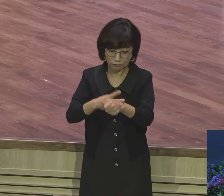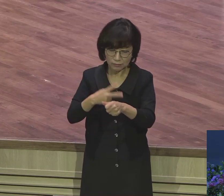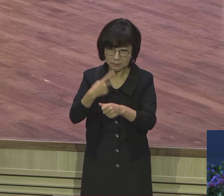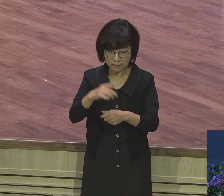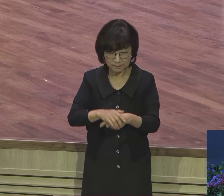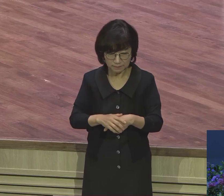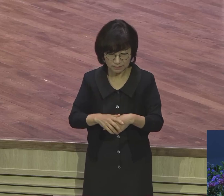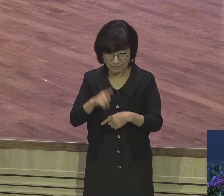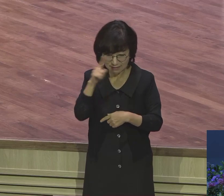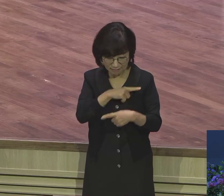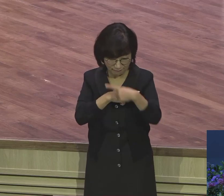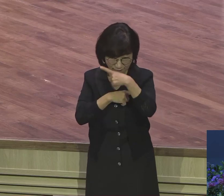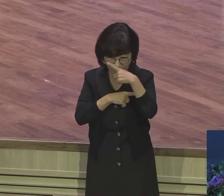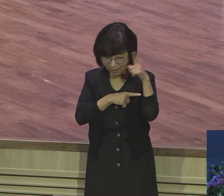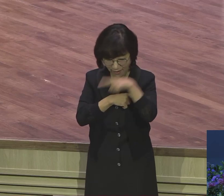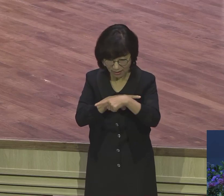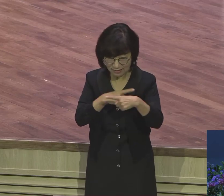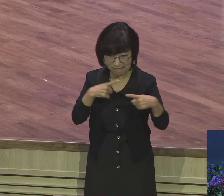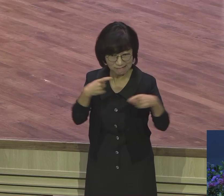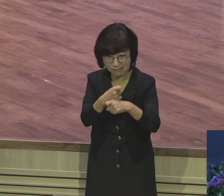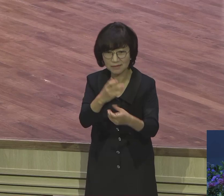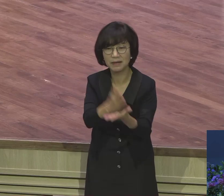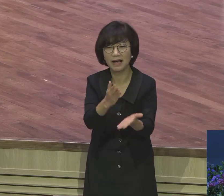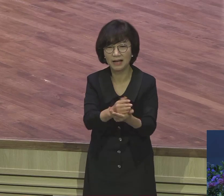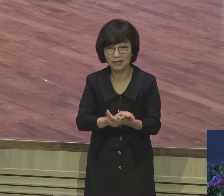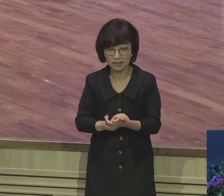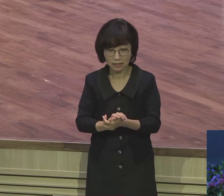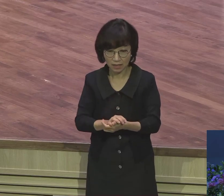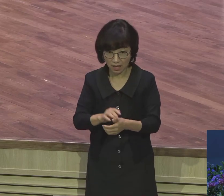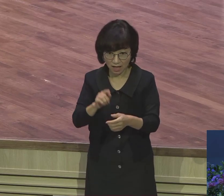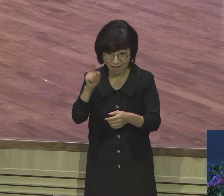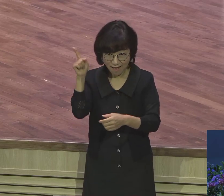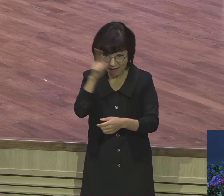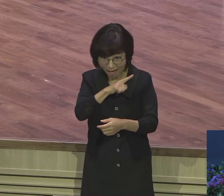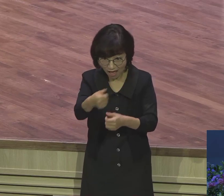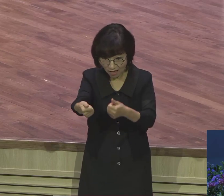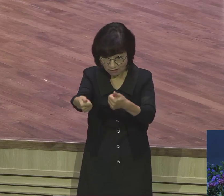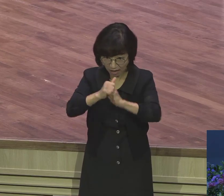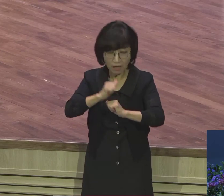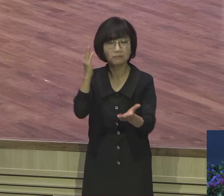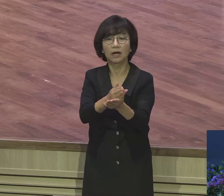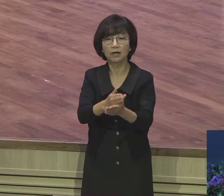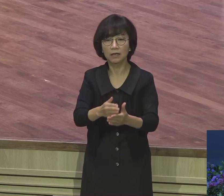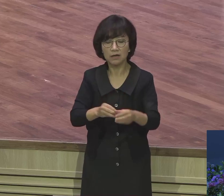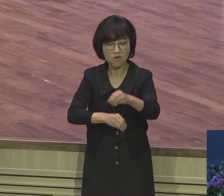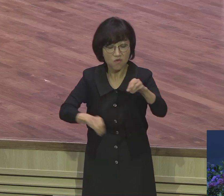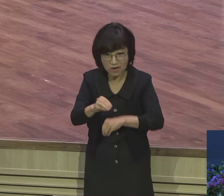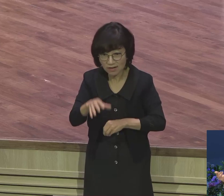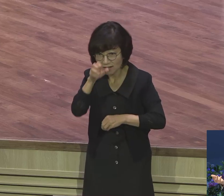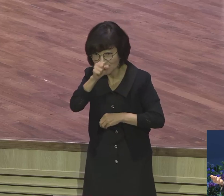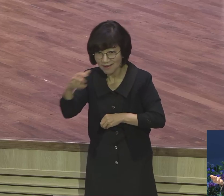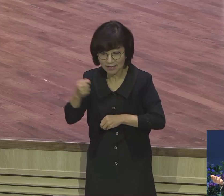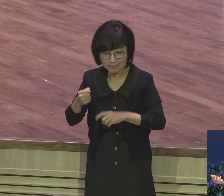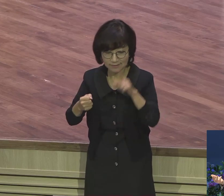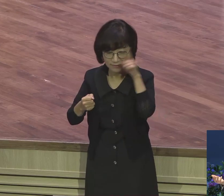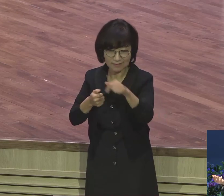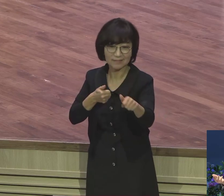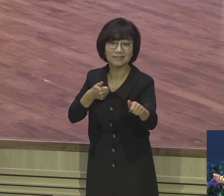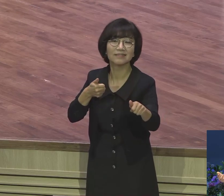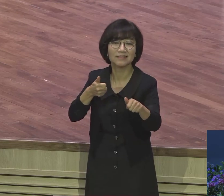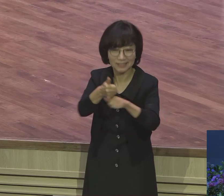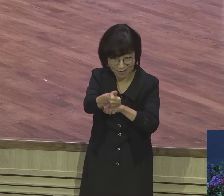후에 마지막 21절에는 악에게 지지 말고 악에게 지지 말고 선으로 악을 이기라 그랬어요.